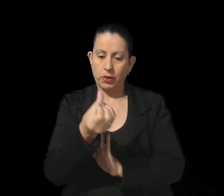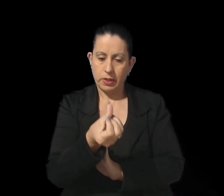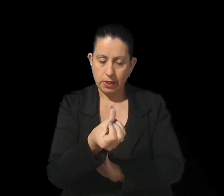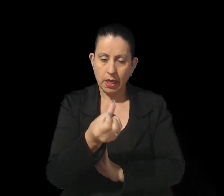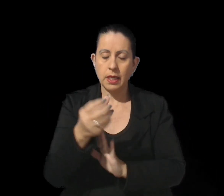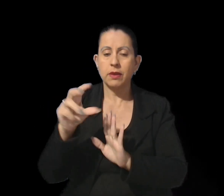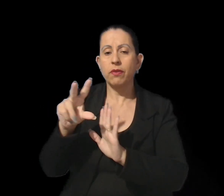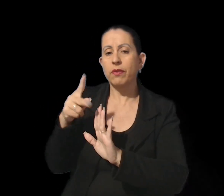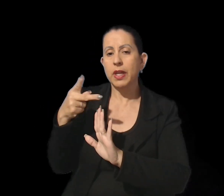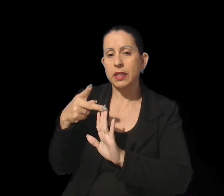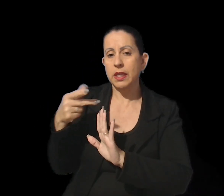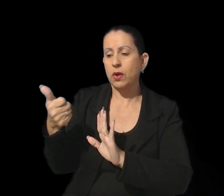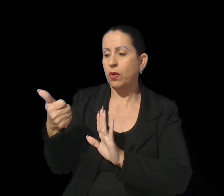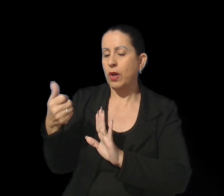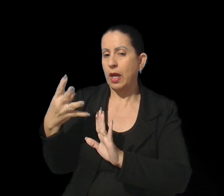15. 3.